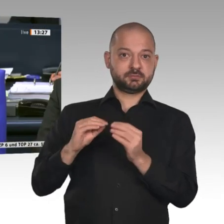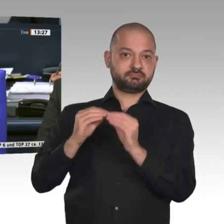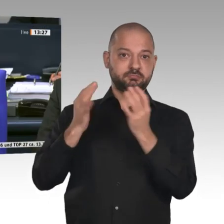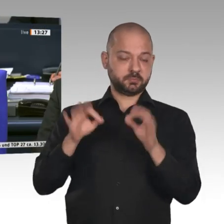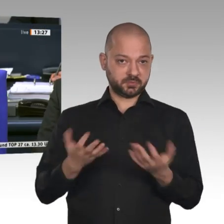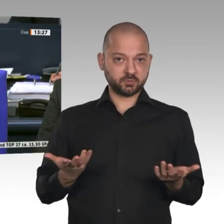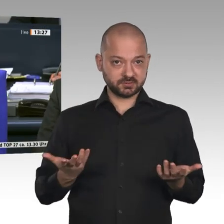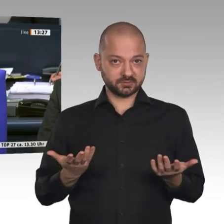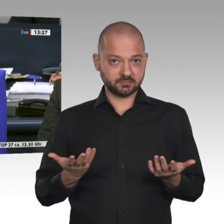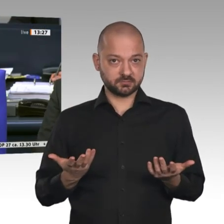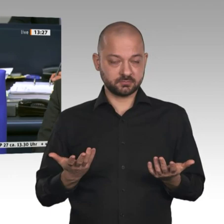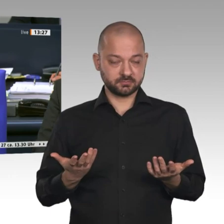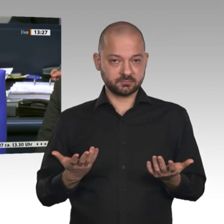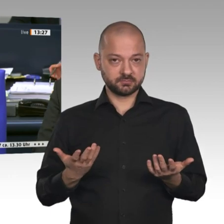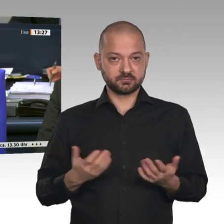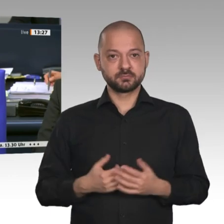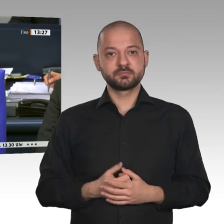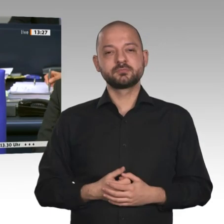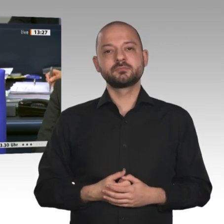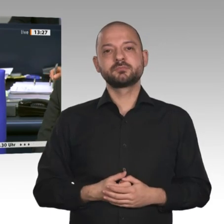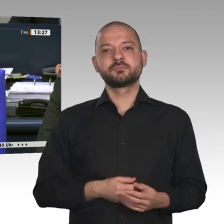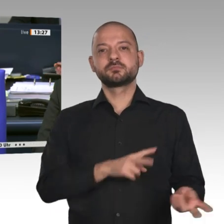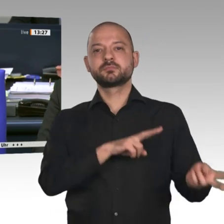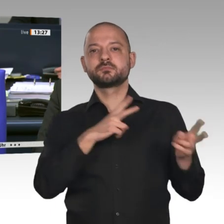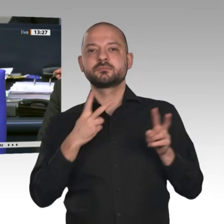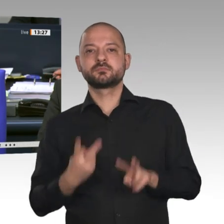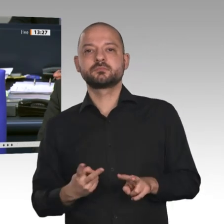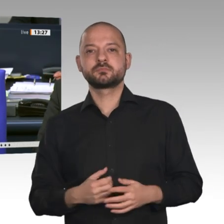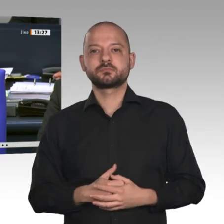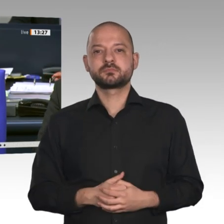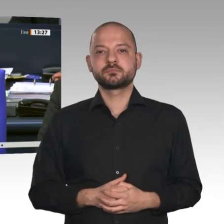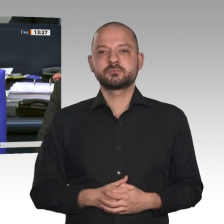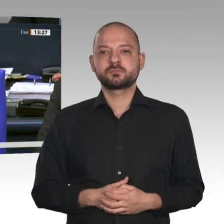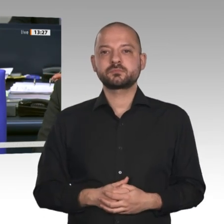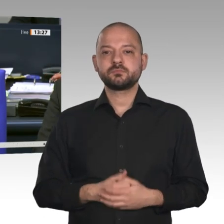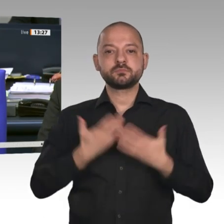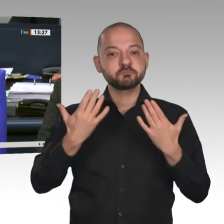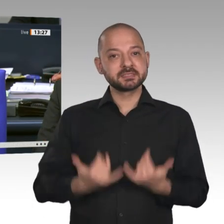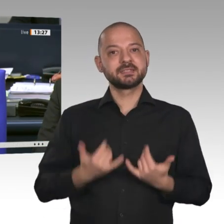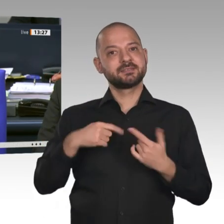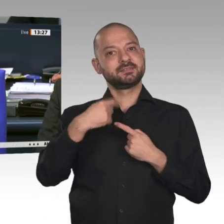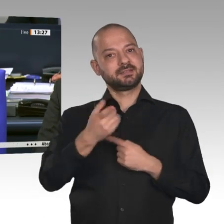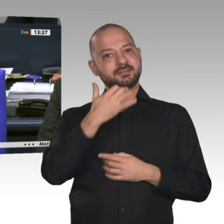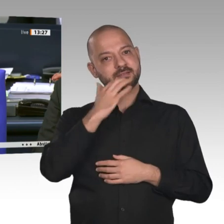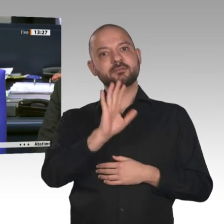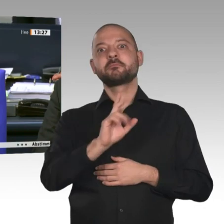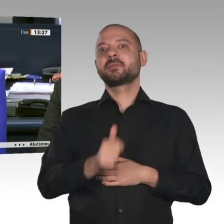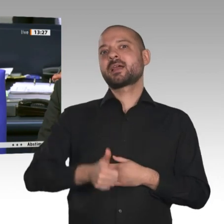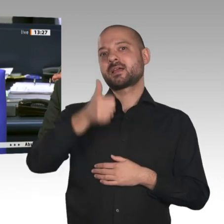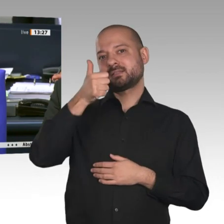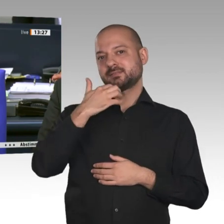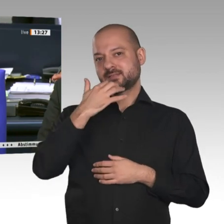Zu Ihrer ersten Rede im Deutschen Bundestag erhält nun die Kollegin Sandra Maria Bubendorfer-Licht für